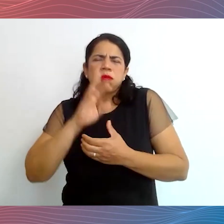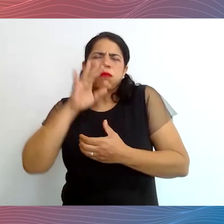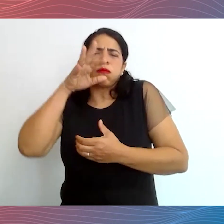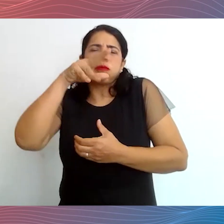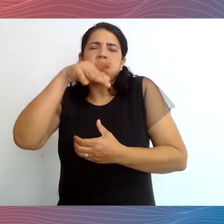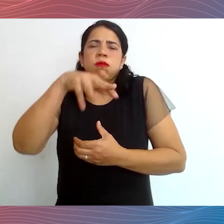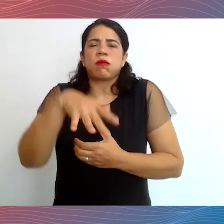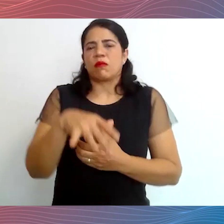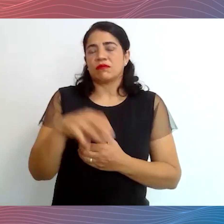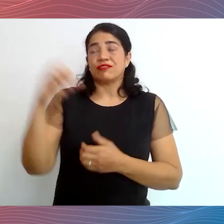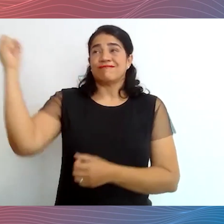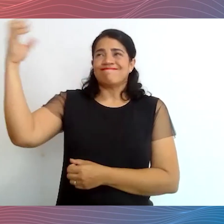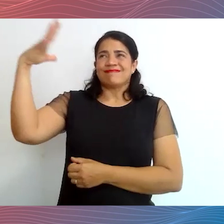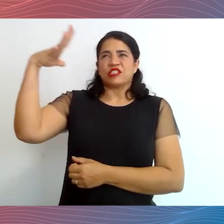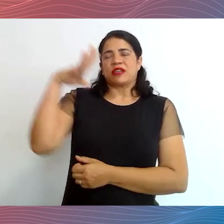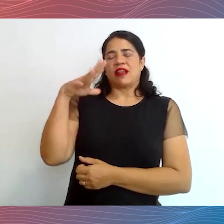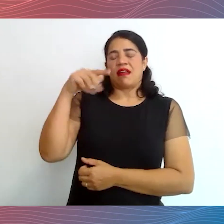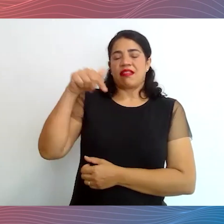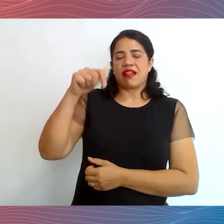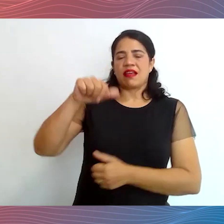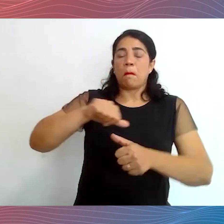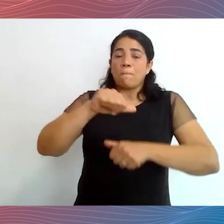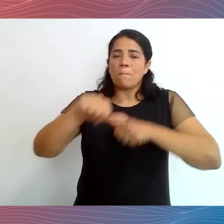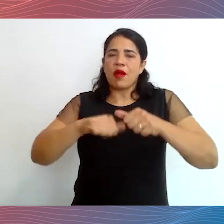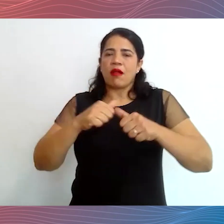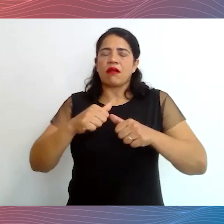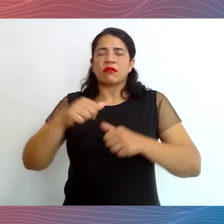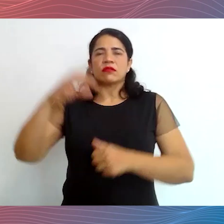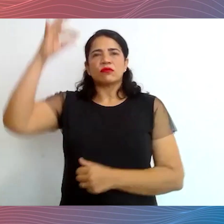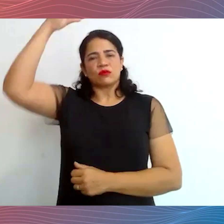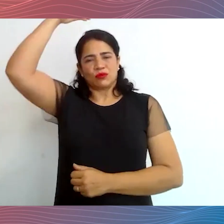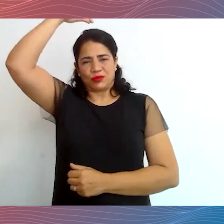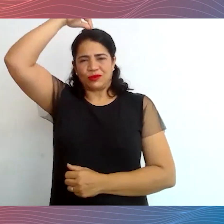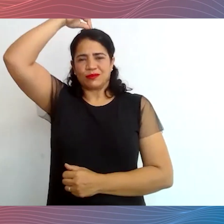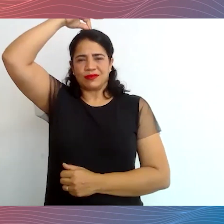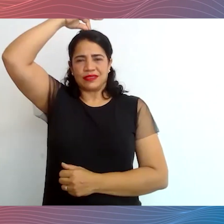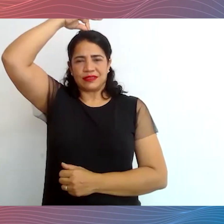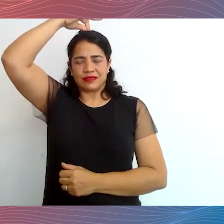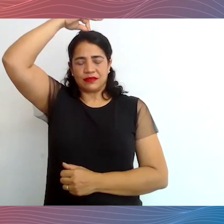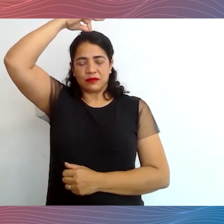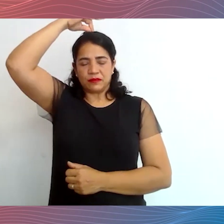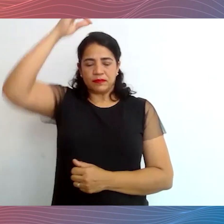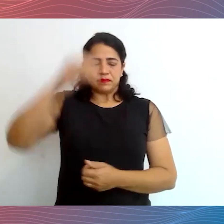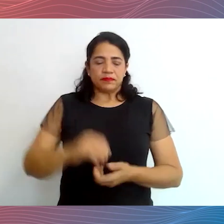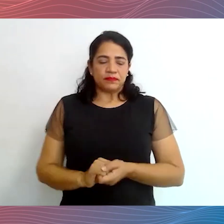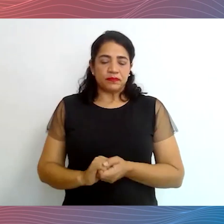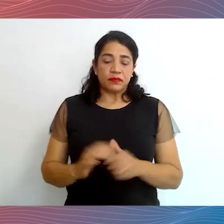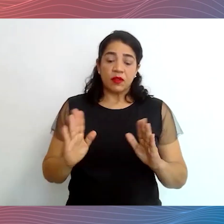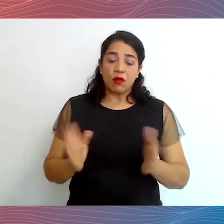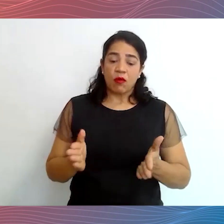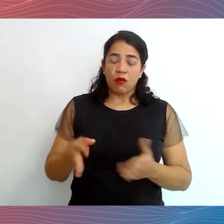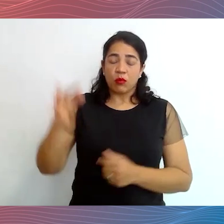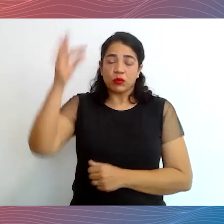hoje é o rio da graça, que chega a todo homem que crê em